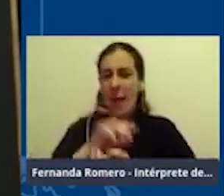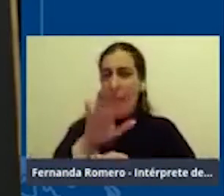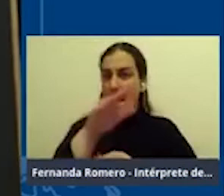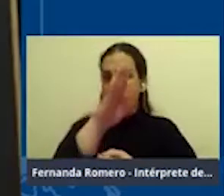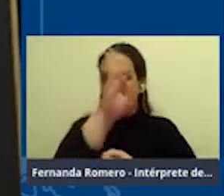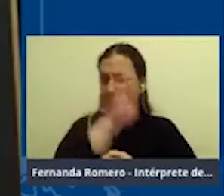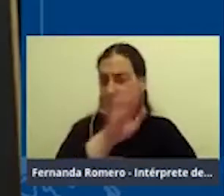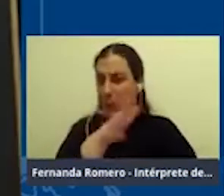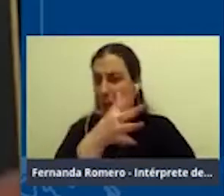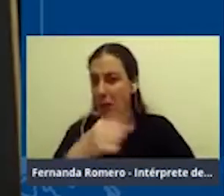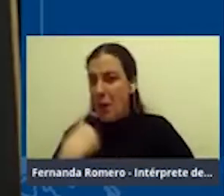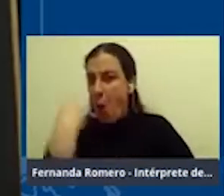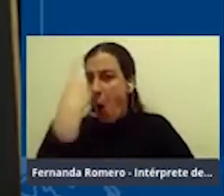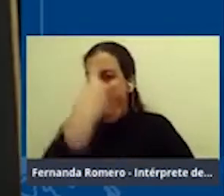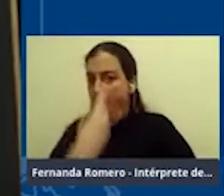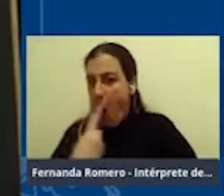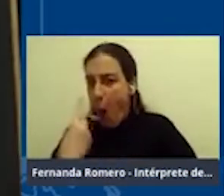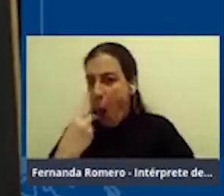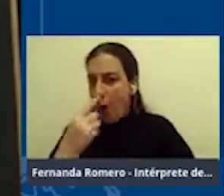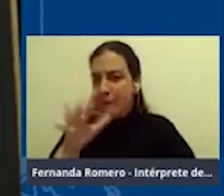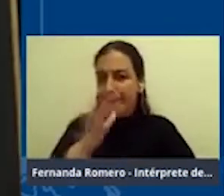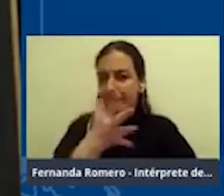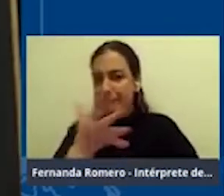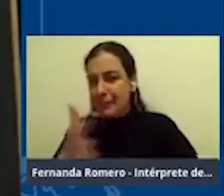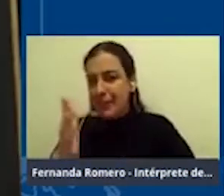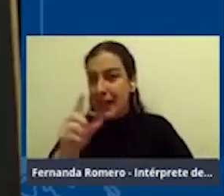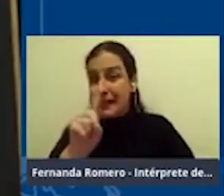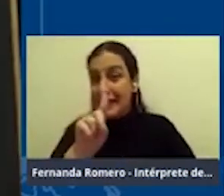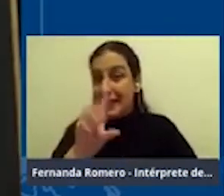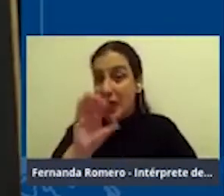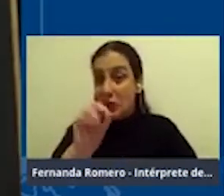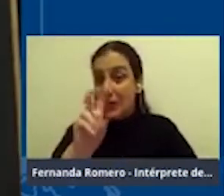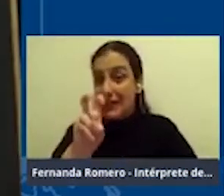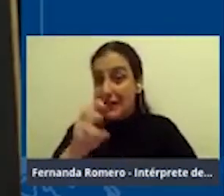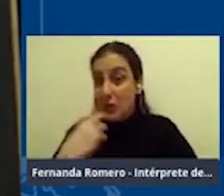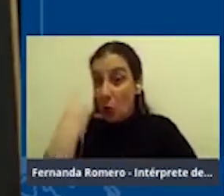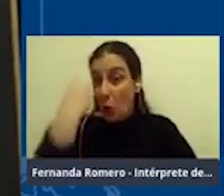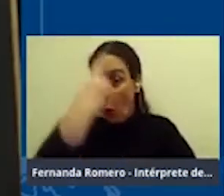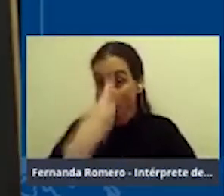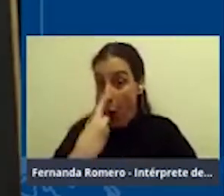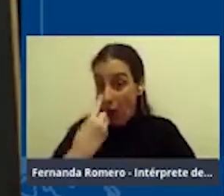gastas nesses 20 países, a média é de 105 horas por